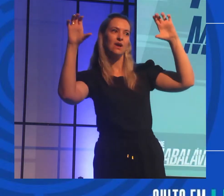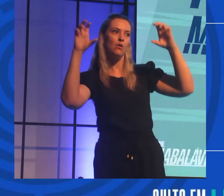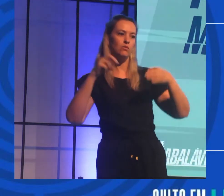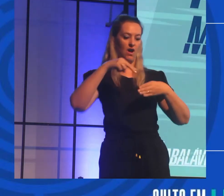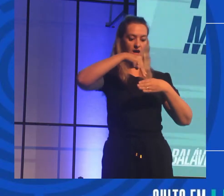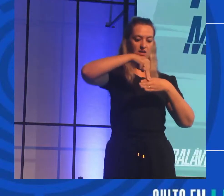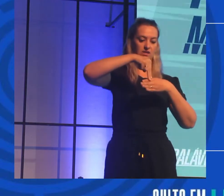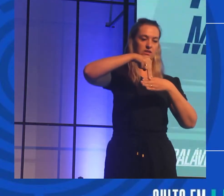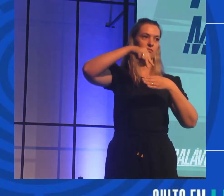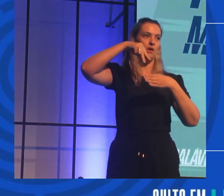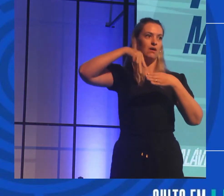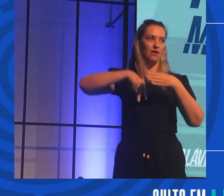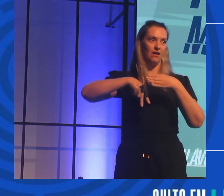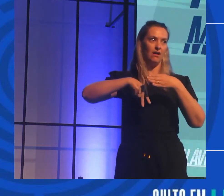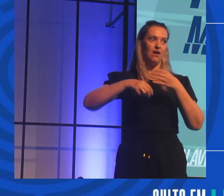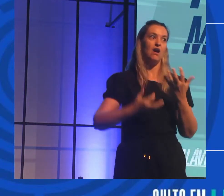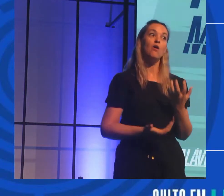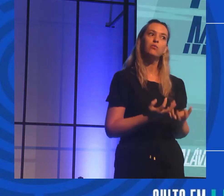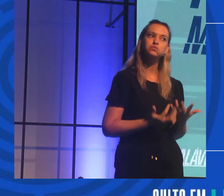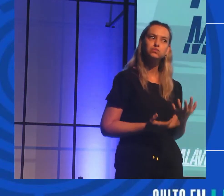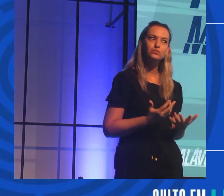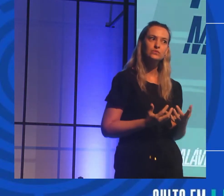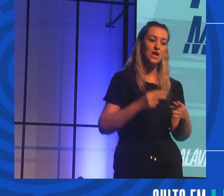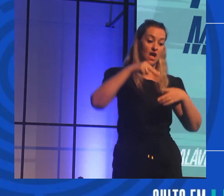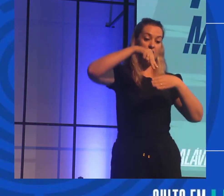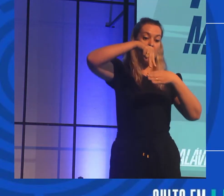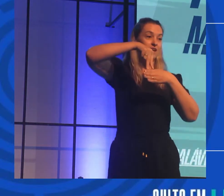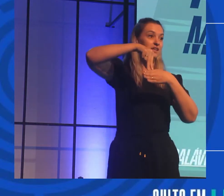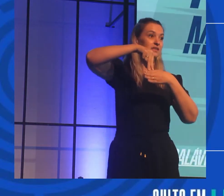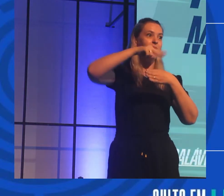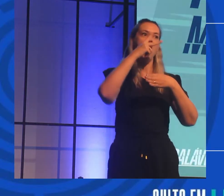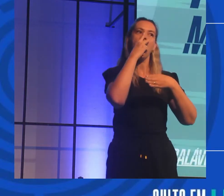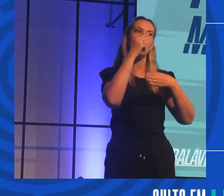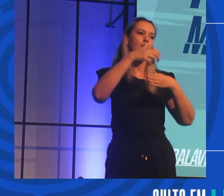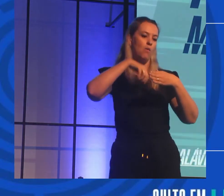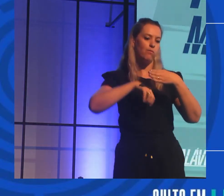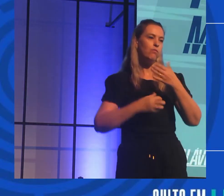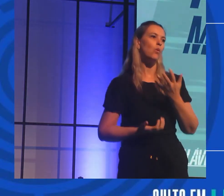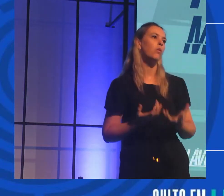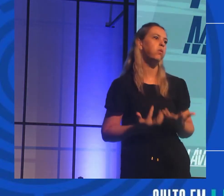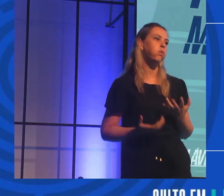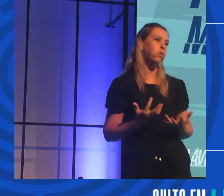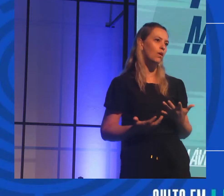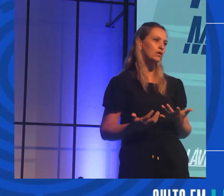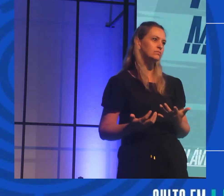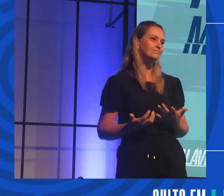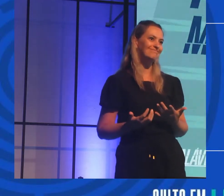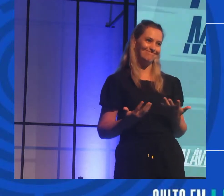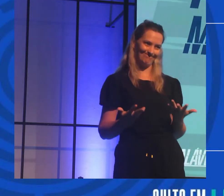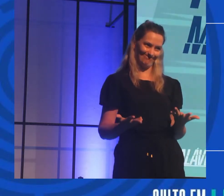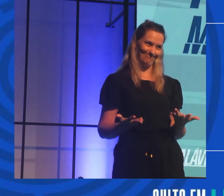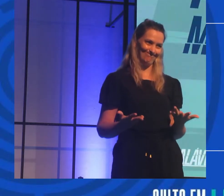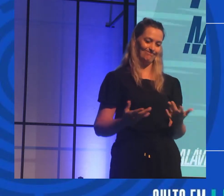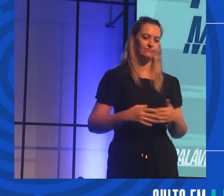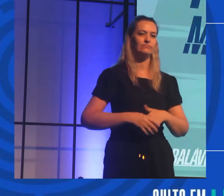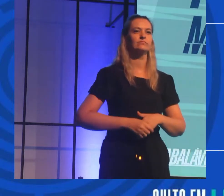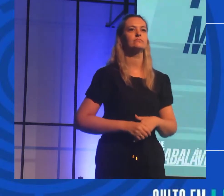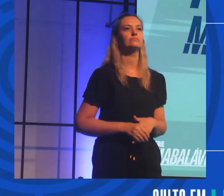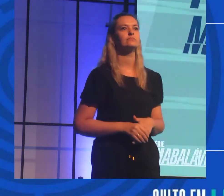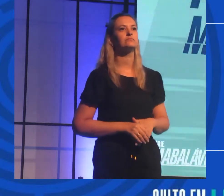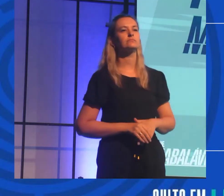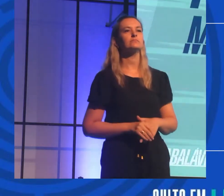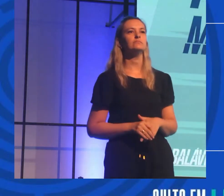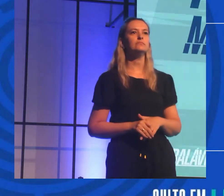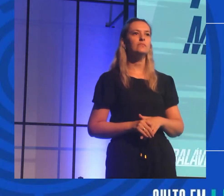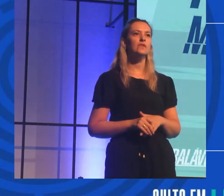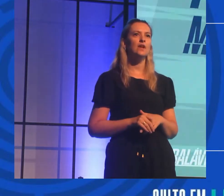errado. Geralmente é uma evidência de que você está fazendo algo certo. E algumas oportunidades